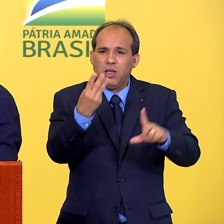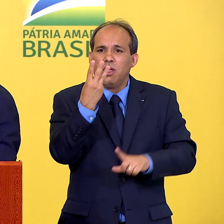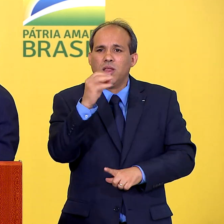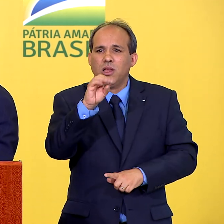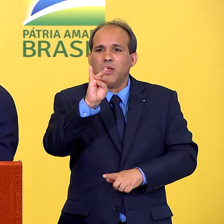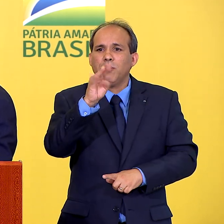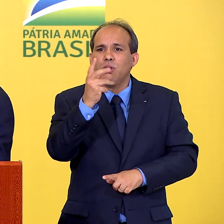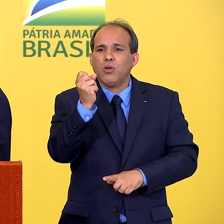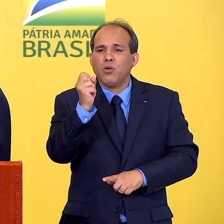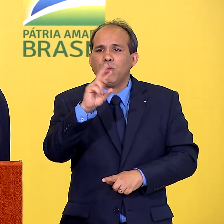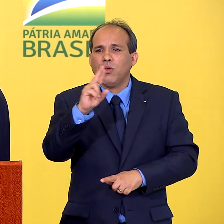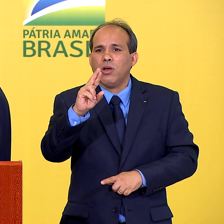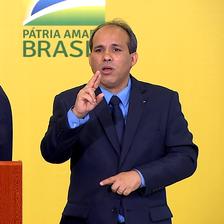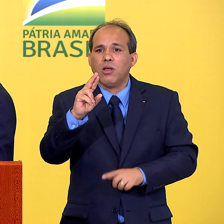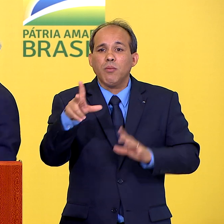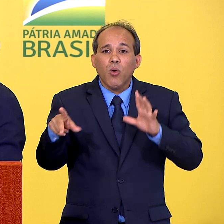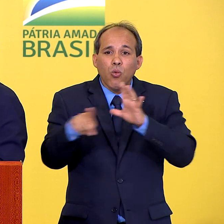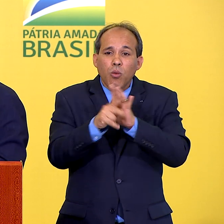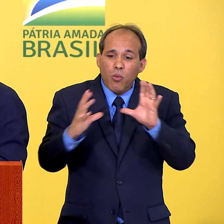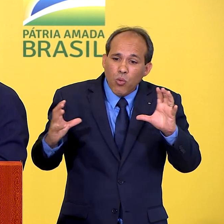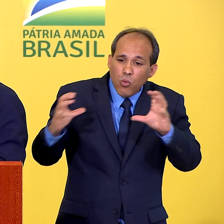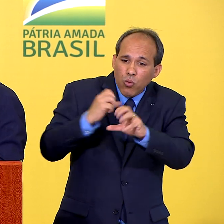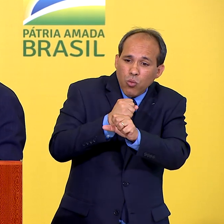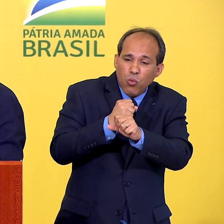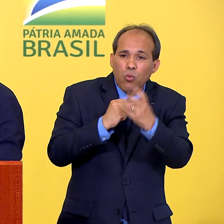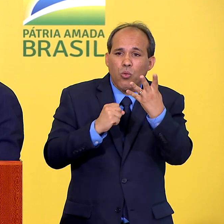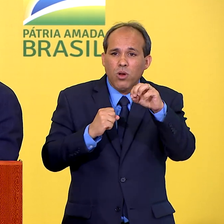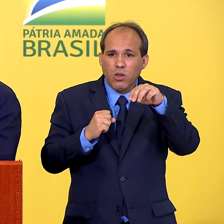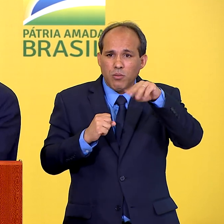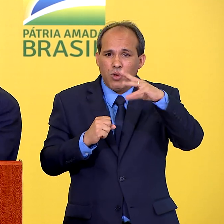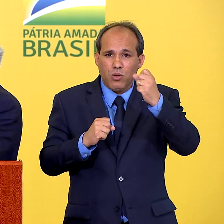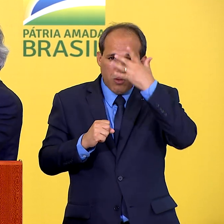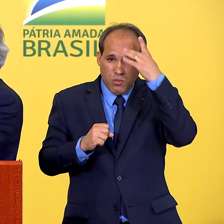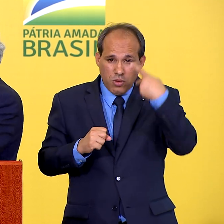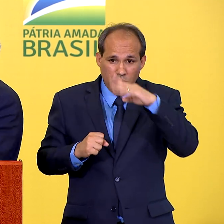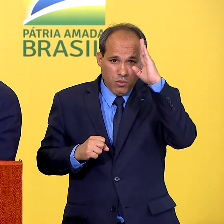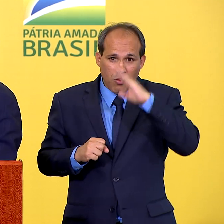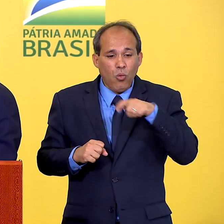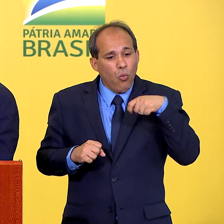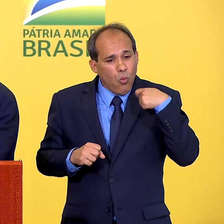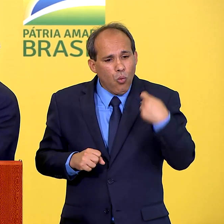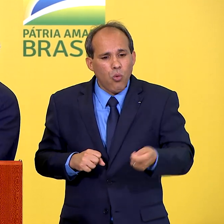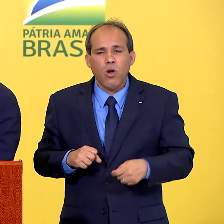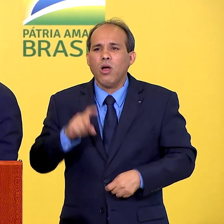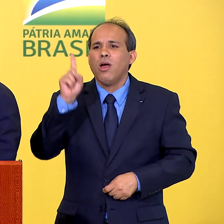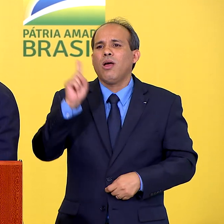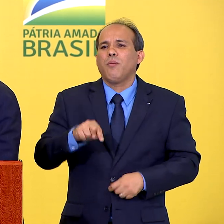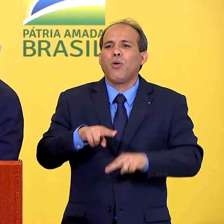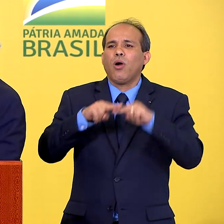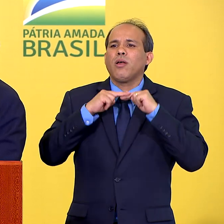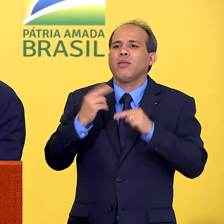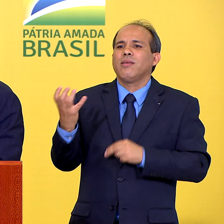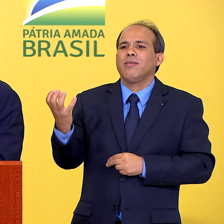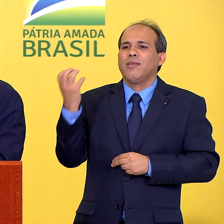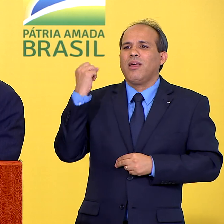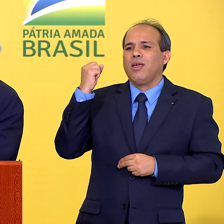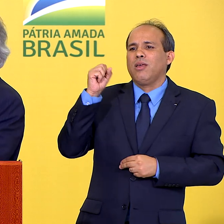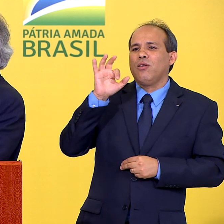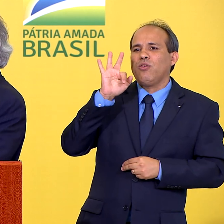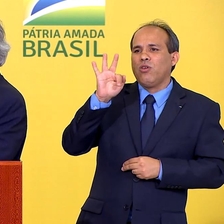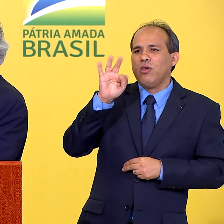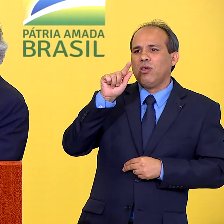R$ 30 bilhões para 40 milhões de brasileiros, que é exatamente esse saque do FGTS. Eu falei,